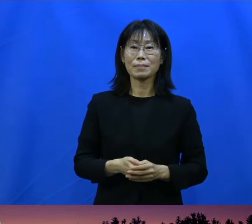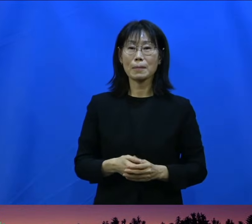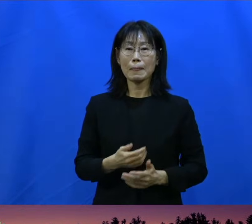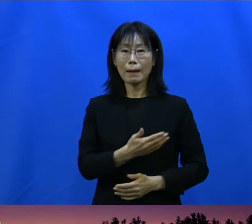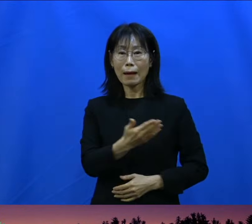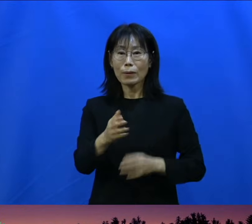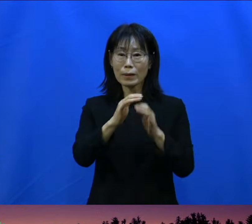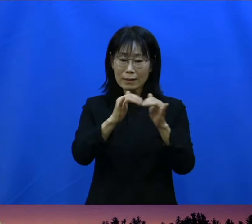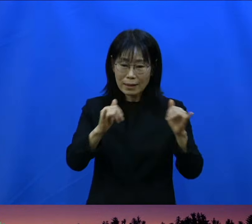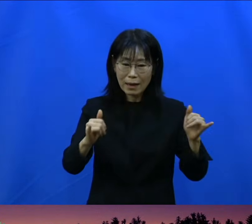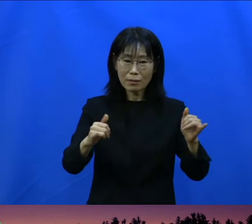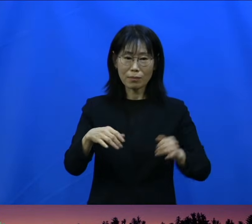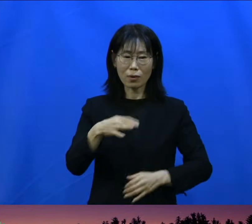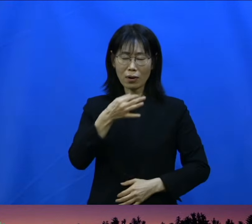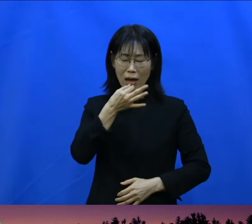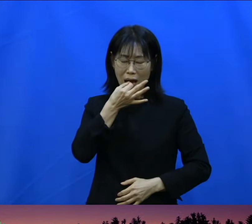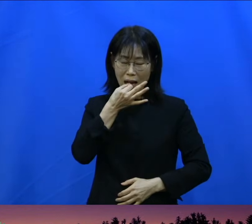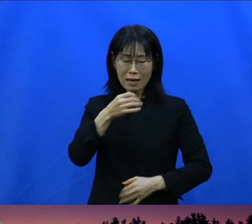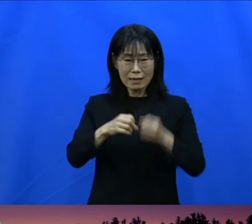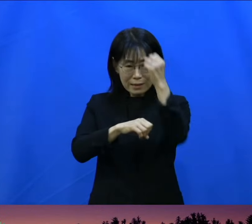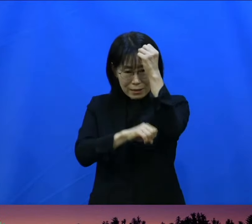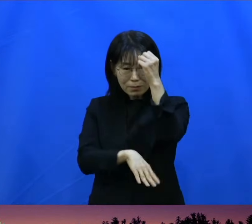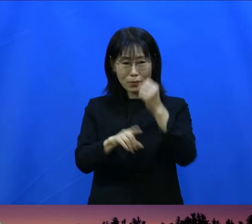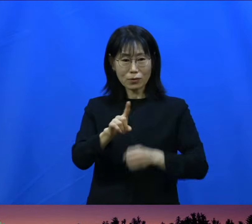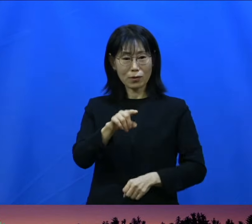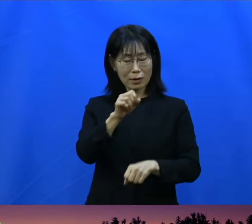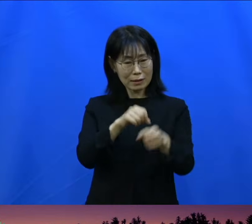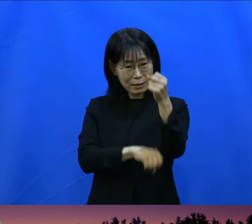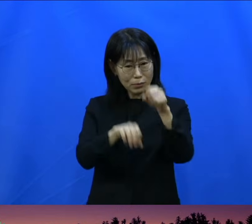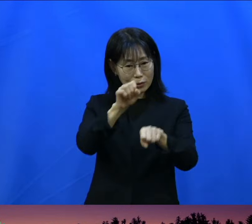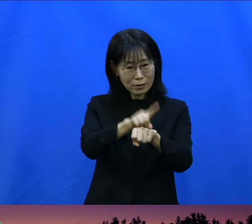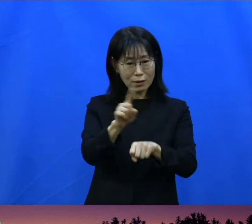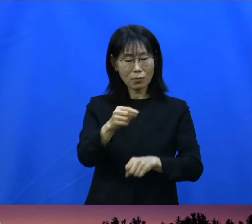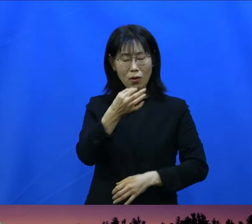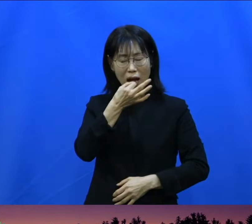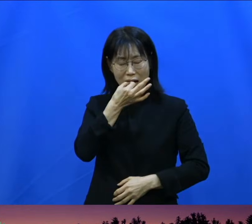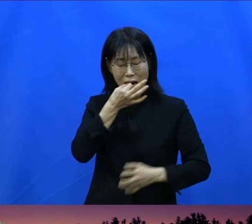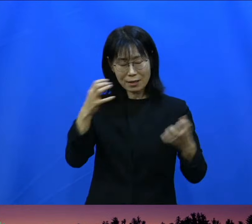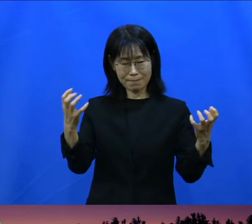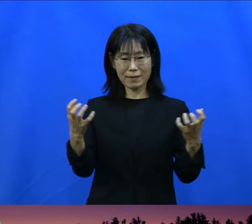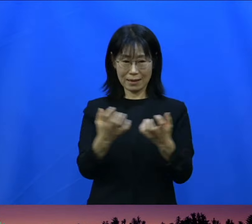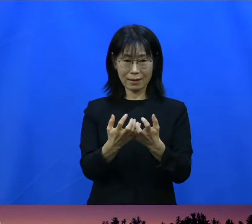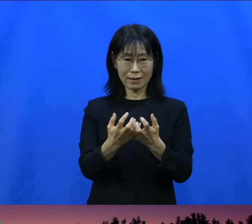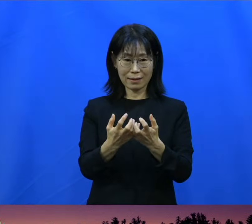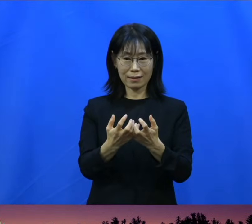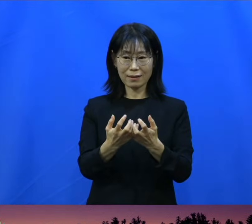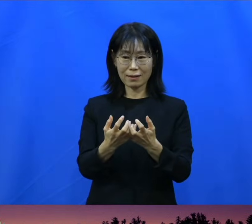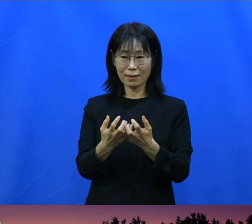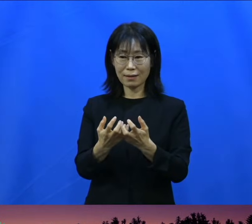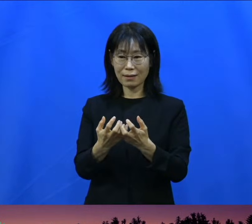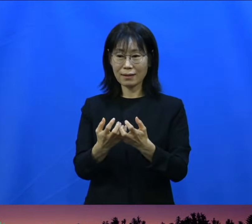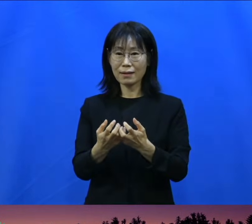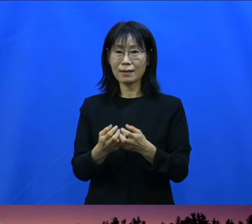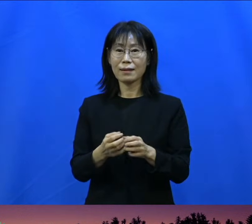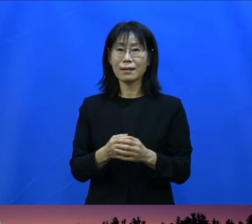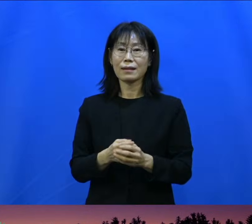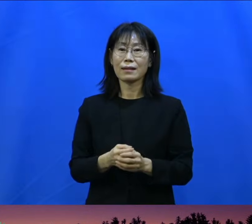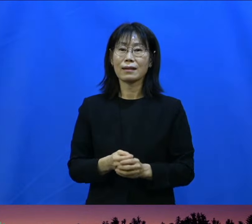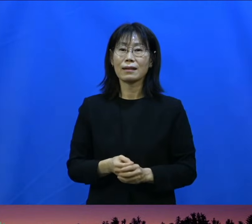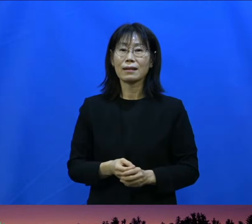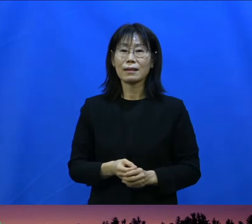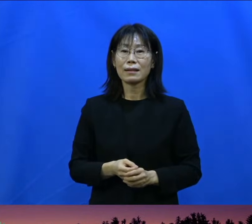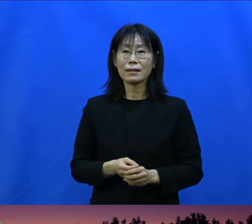우리의 인간은 야망으로 가득 차 있어요. 하나님의 다스림을 받지 않은 인간, 그